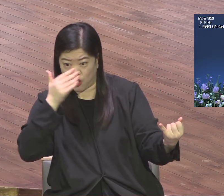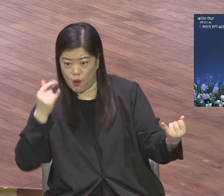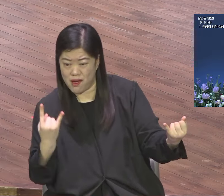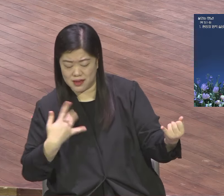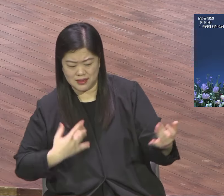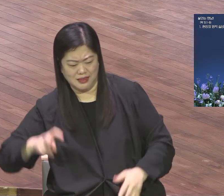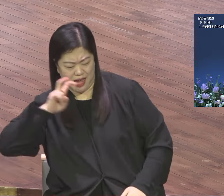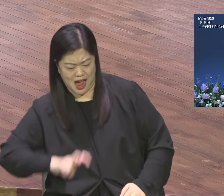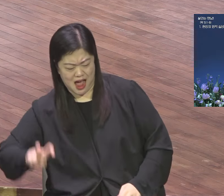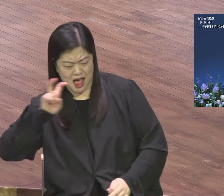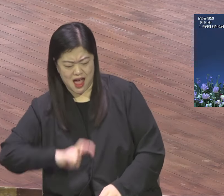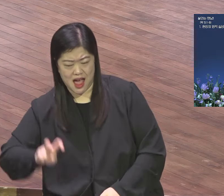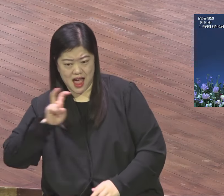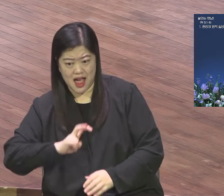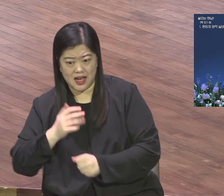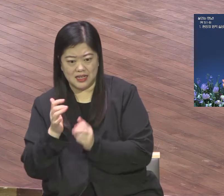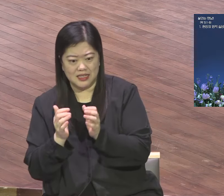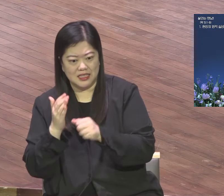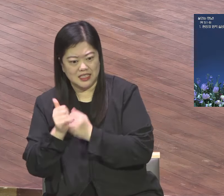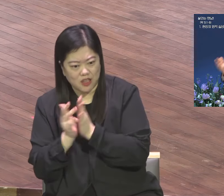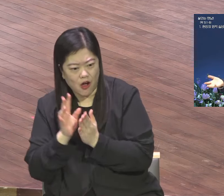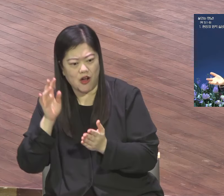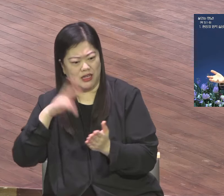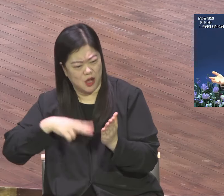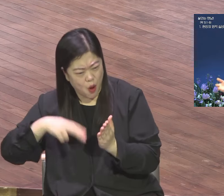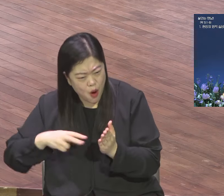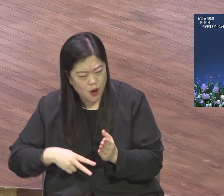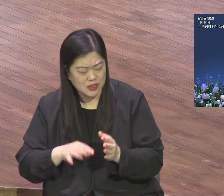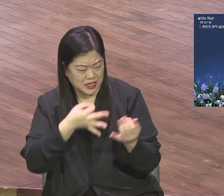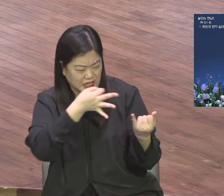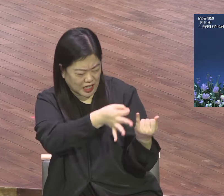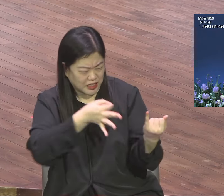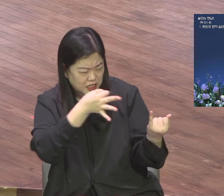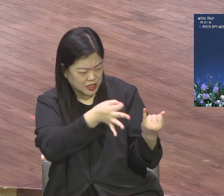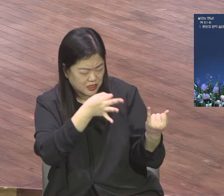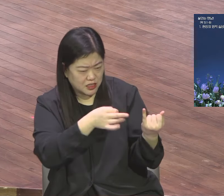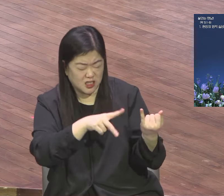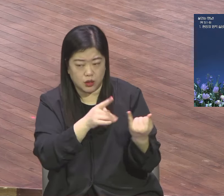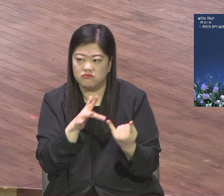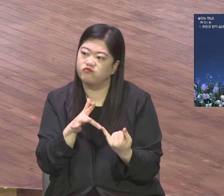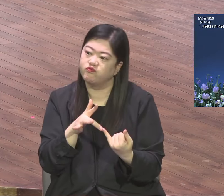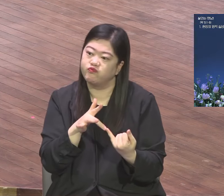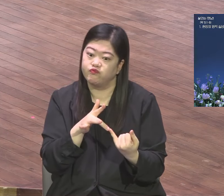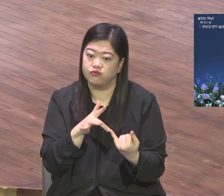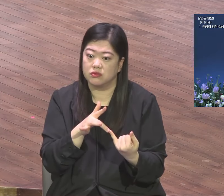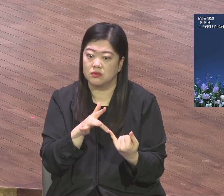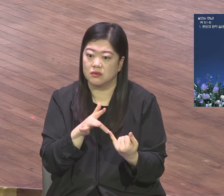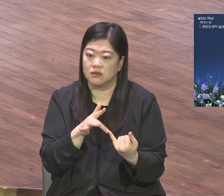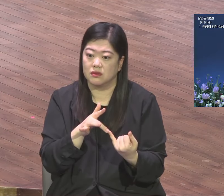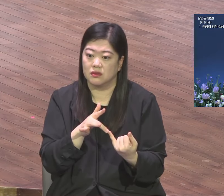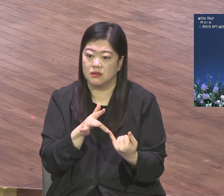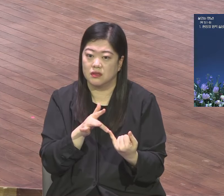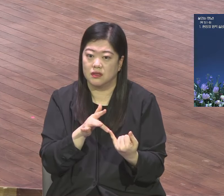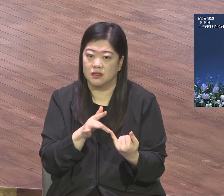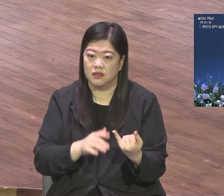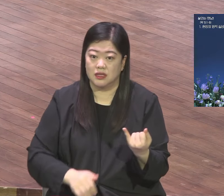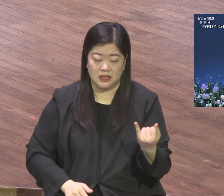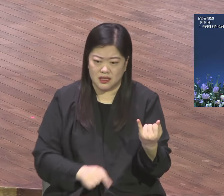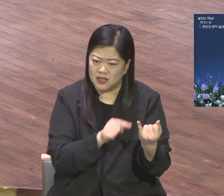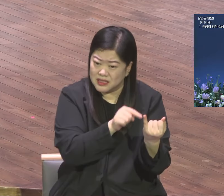찬송 부르고 왔지요. 그다음 또 와달래. 그다음 또 갔어. 그다음 가니까 종이에다가 휴지에다가